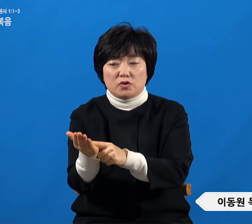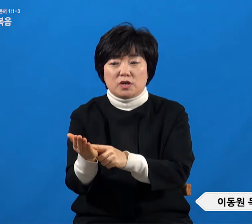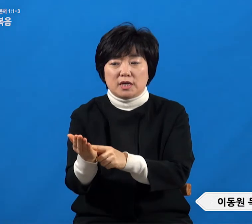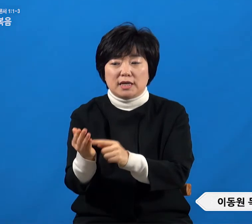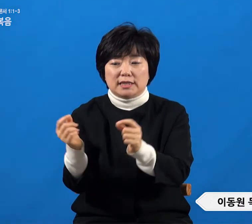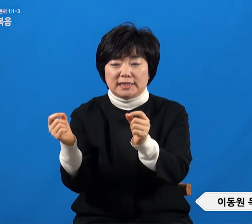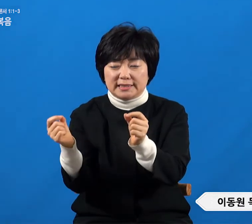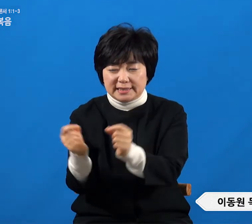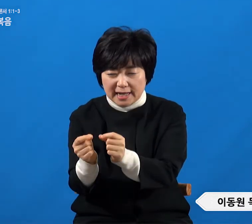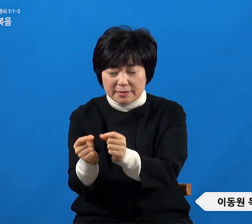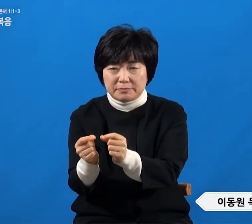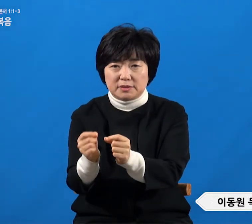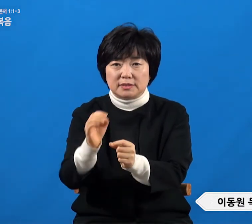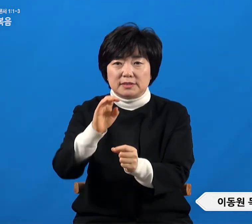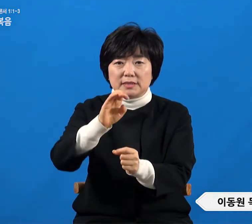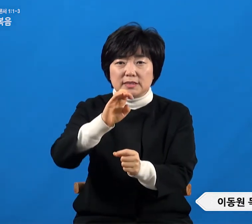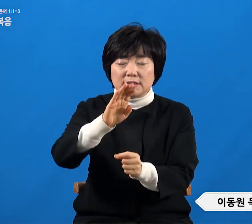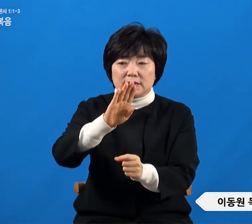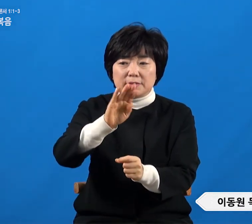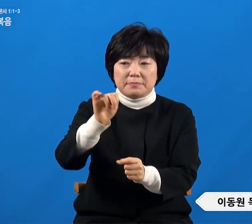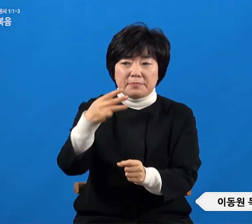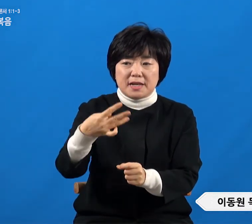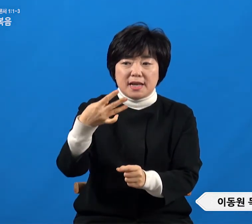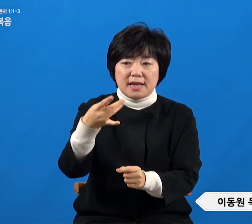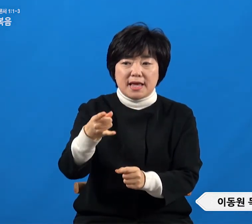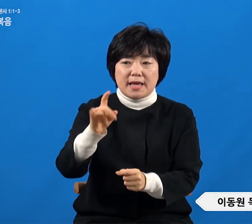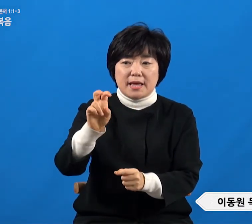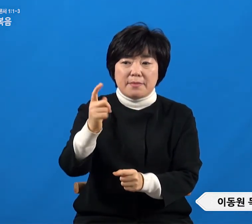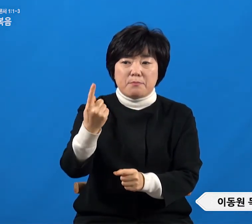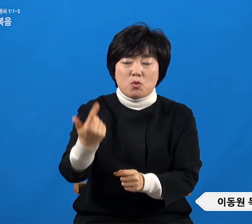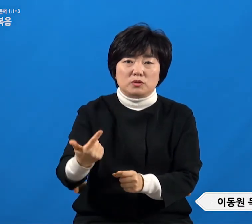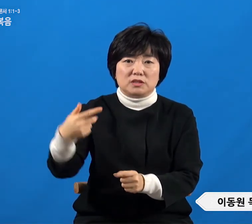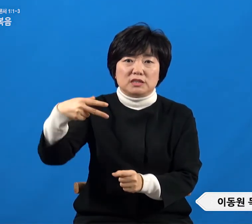된 빌레몬서를 통해서 우리는 대할 수가 있습니다.